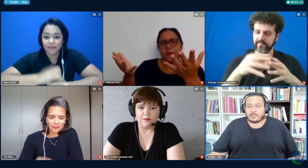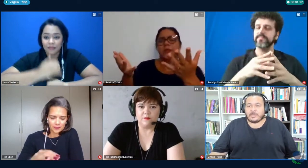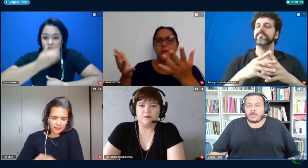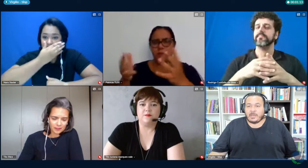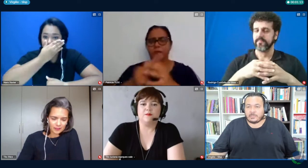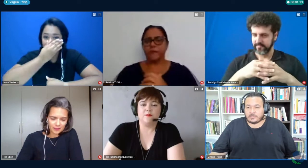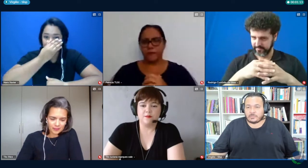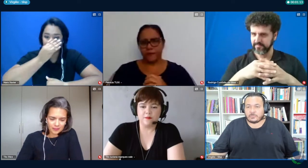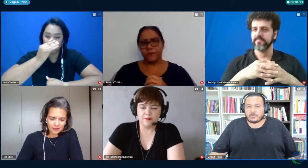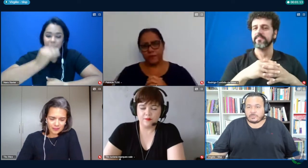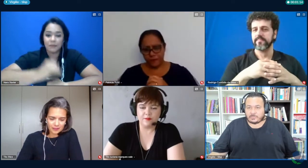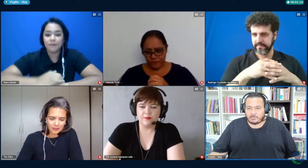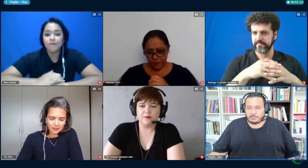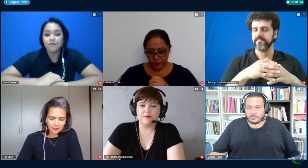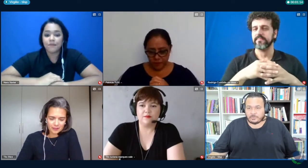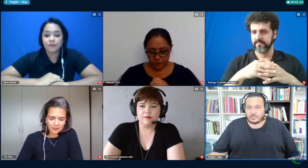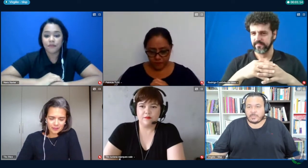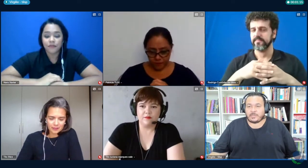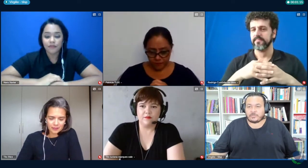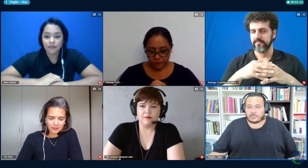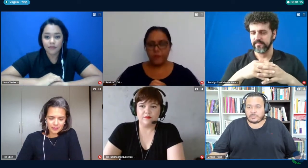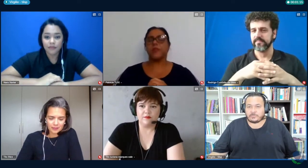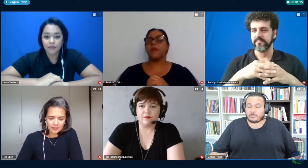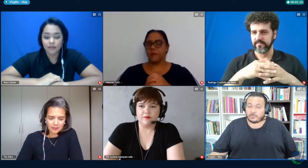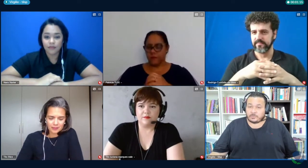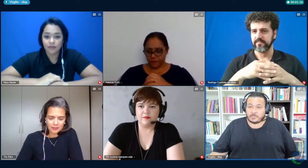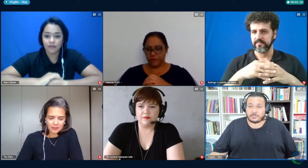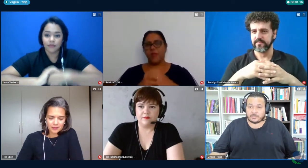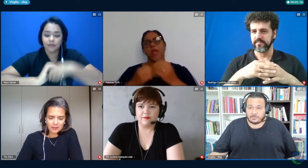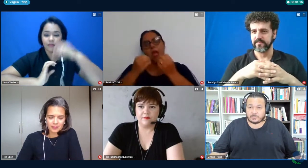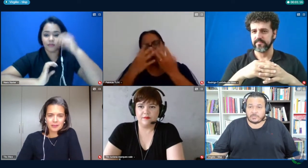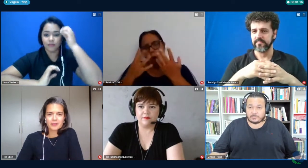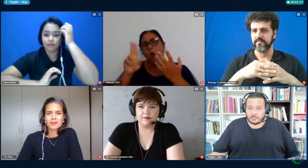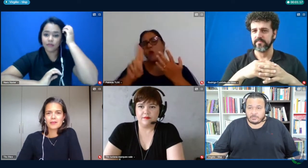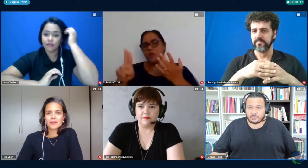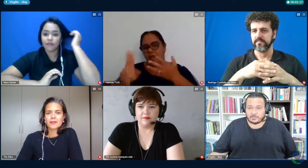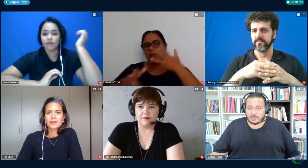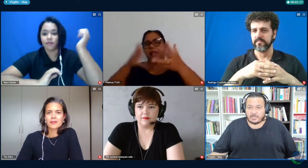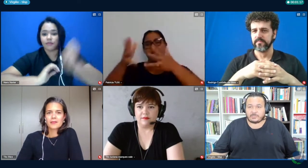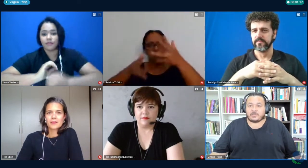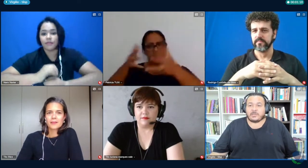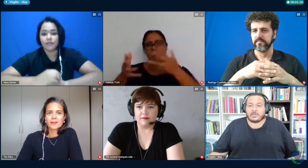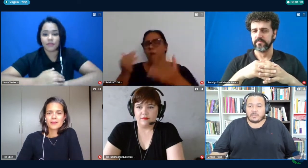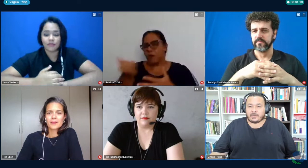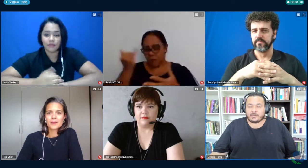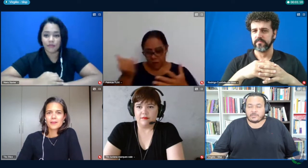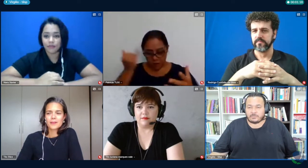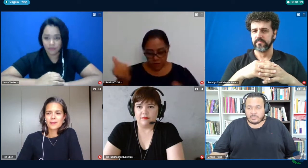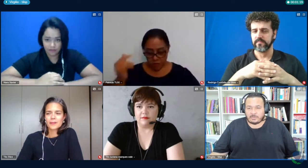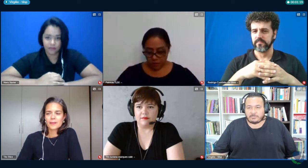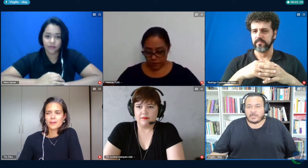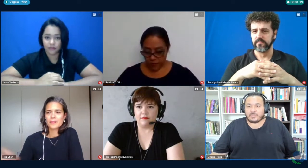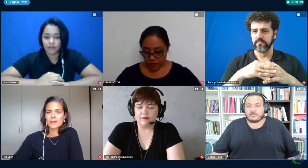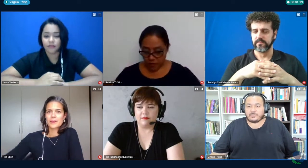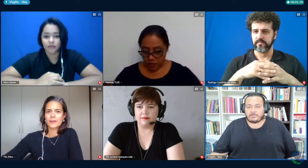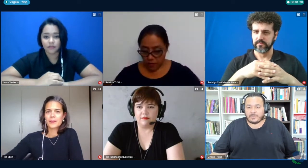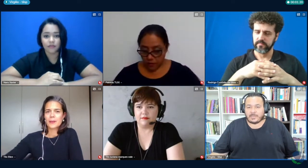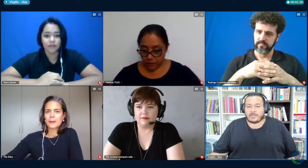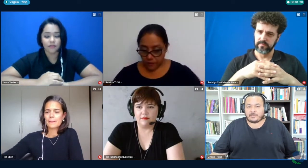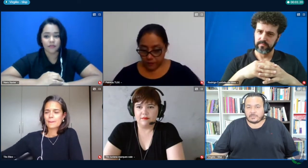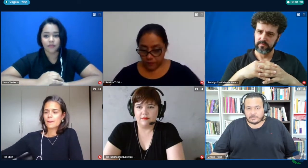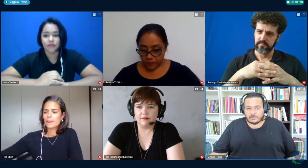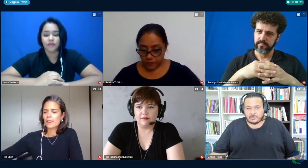somente as questões em português, os textos em português, mas também os textos em língua de sinais, né, que estão gravados